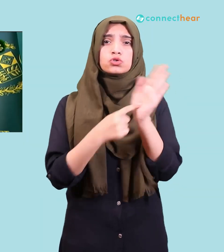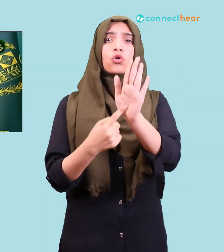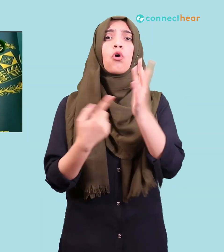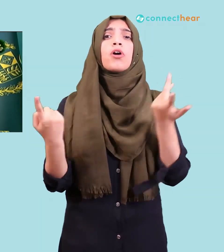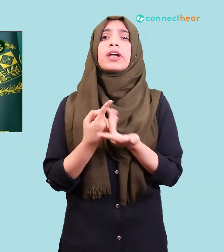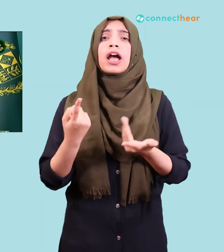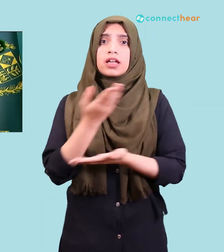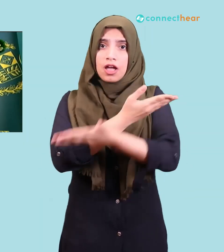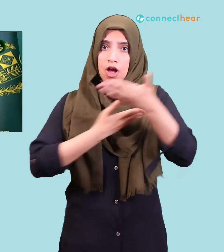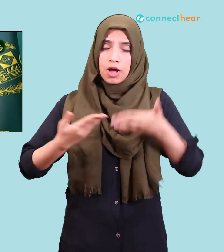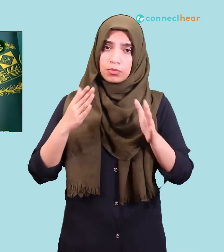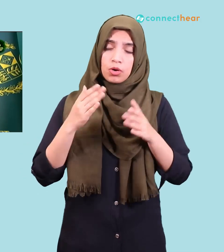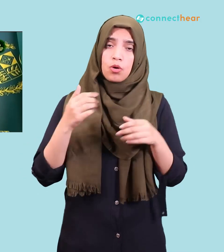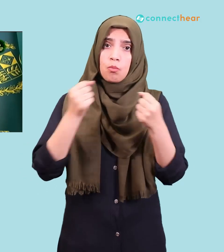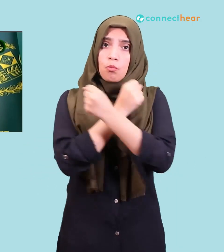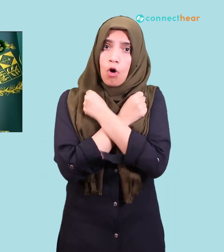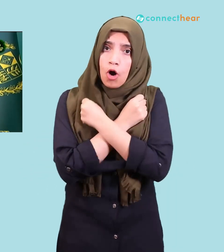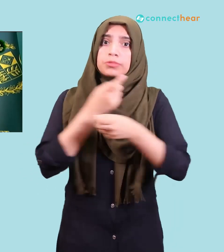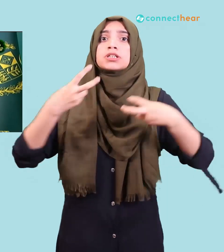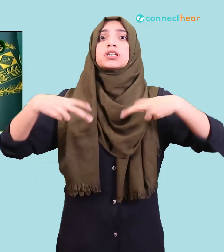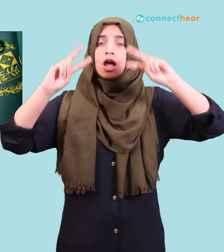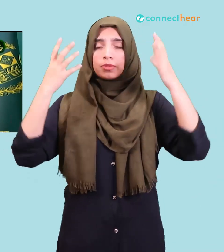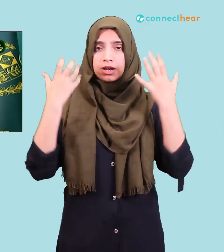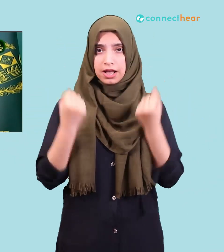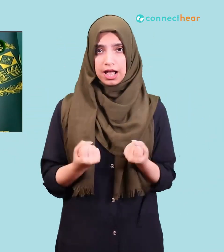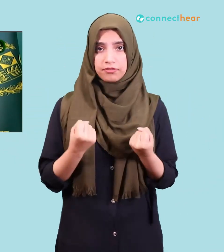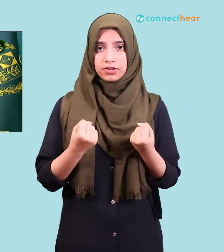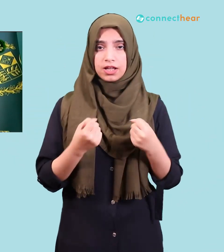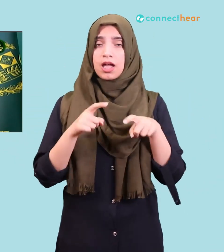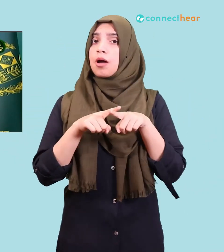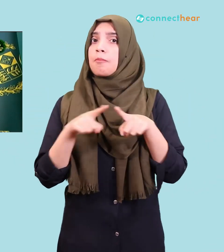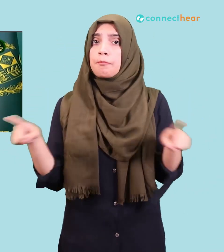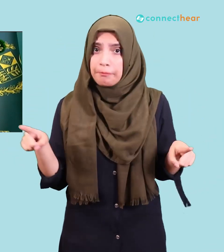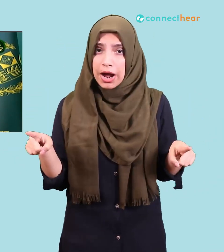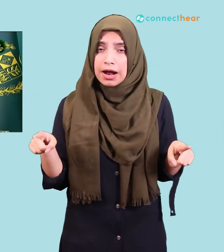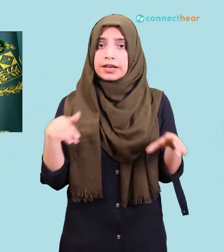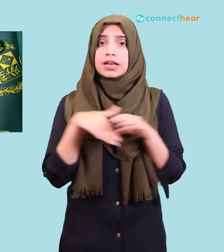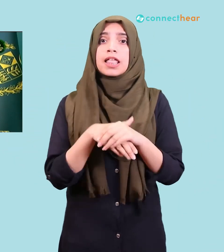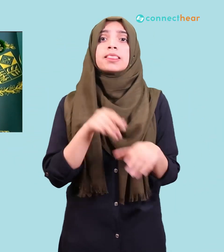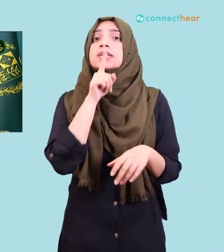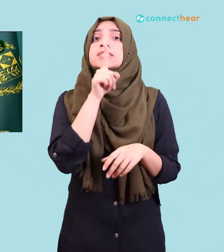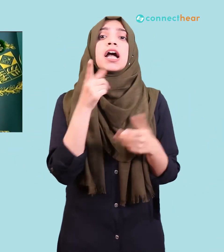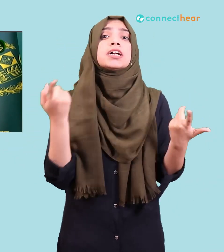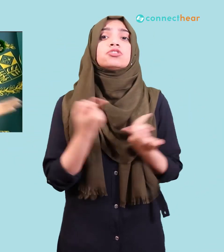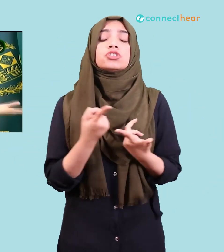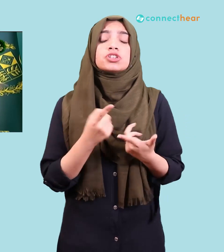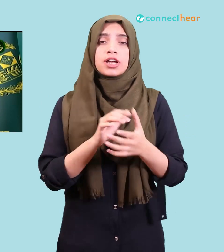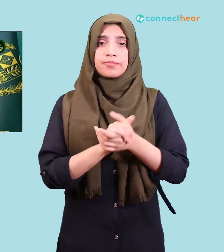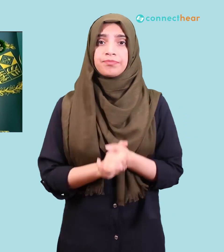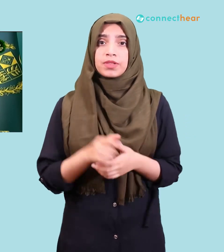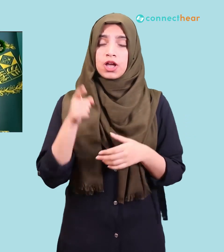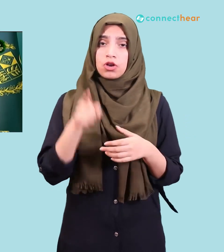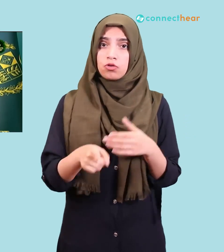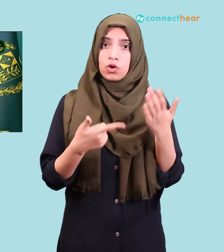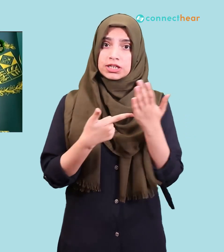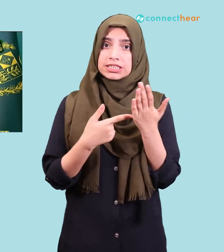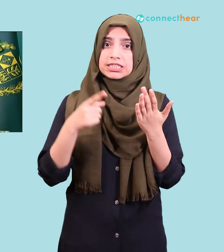देखें, वो जो TLP का जो मकसद है, जिसकी वजह से वो लोग बाहर निकाल रहे